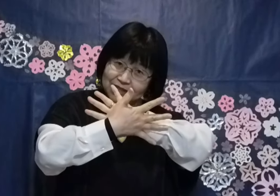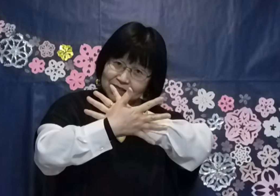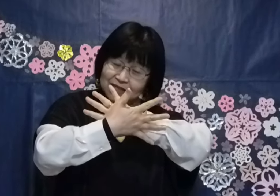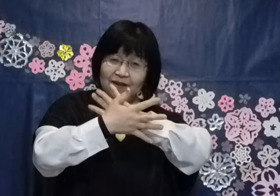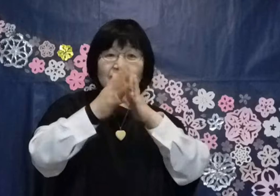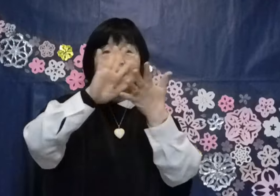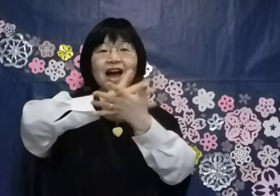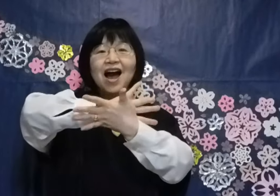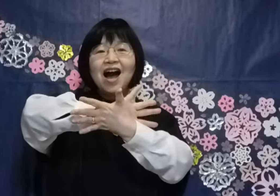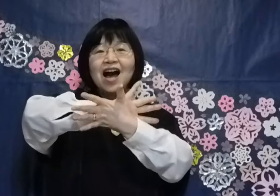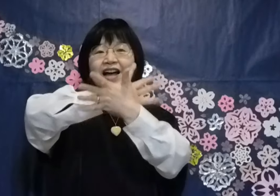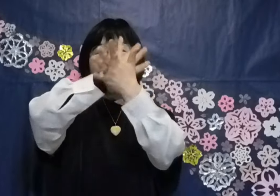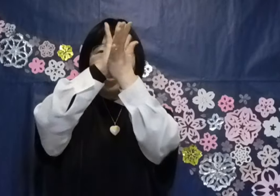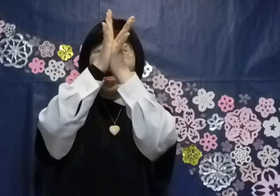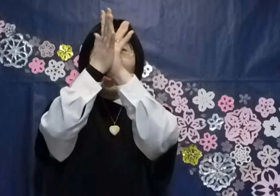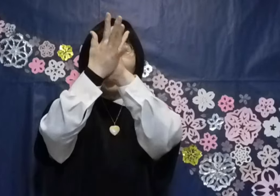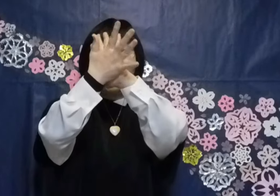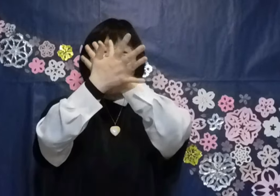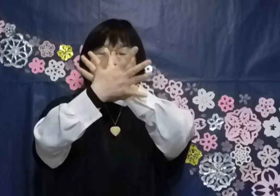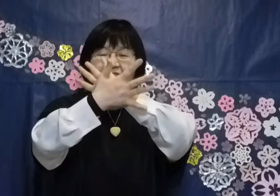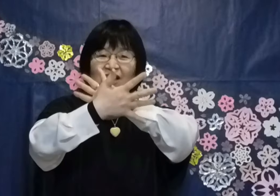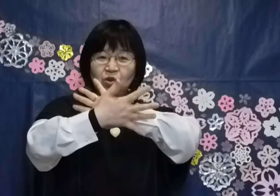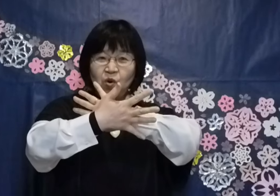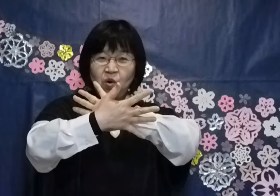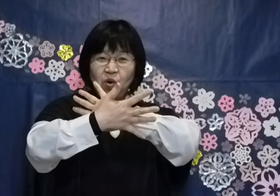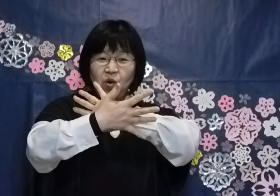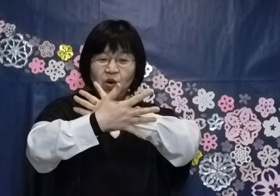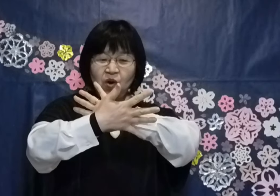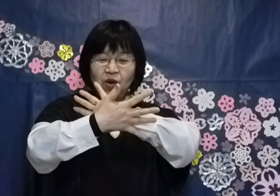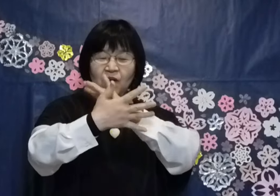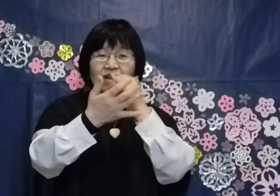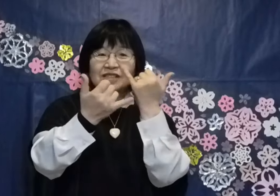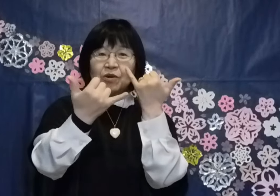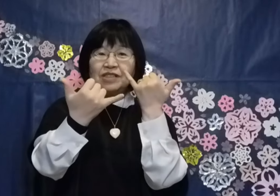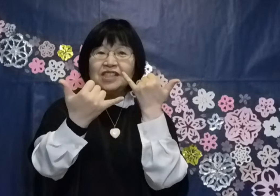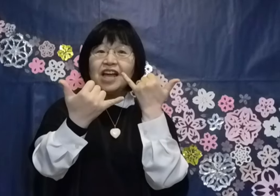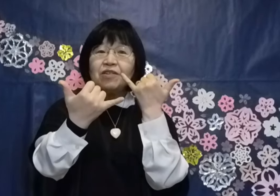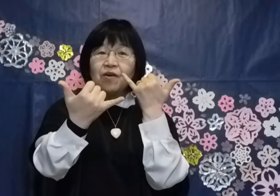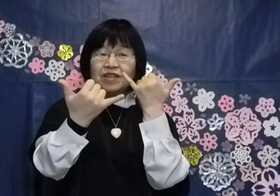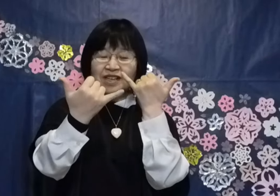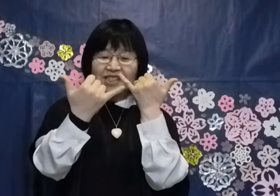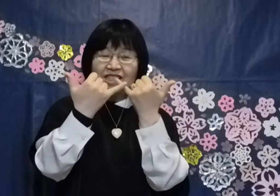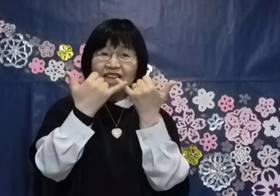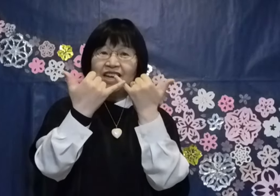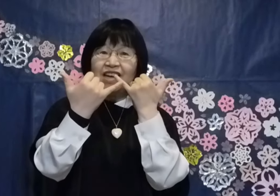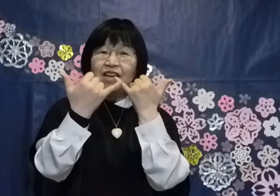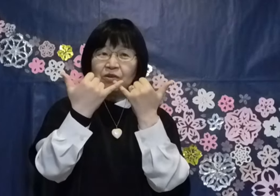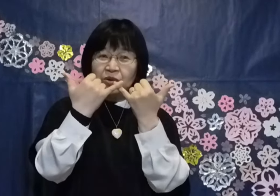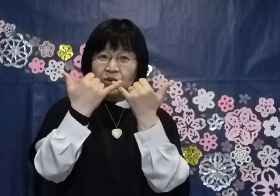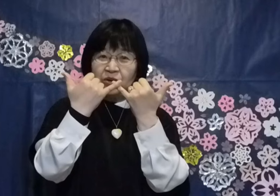。花と、これ似てるよ。散る、